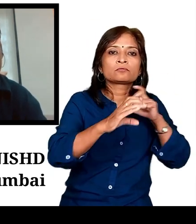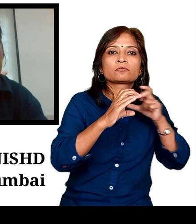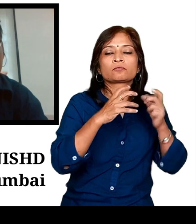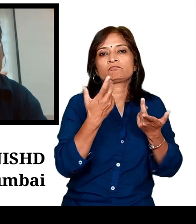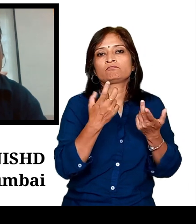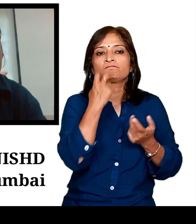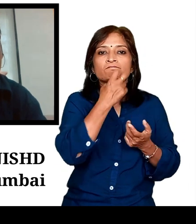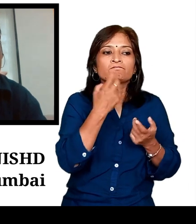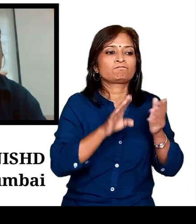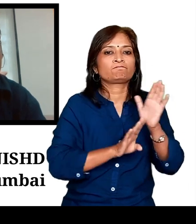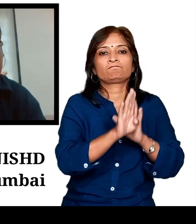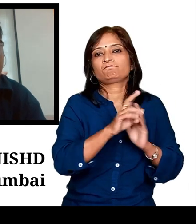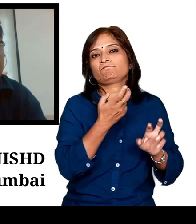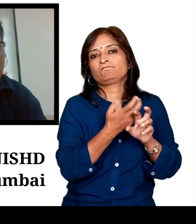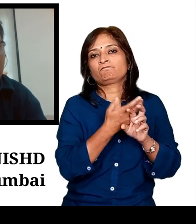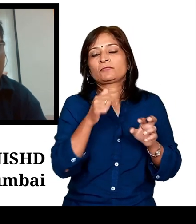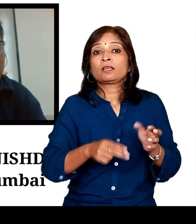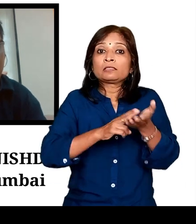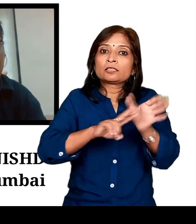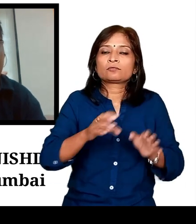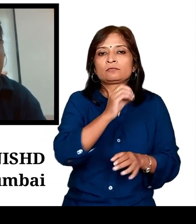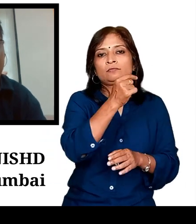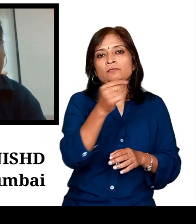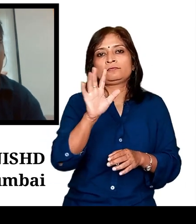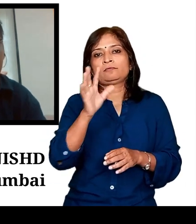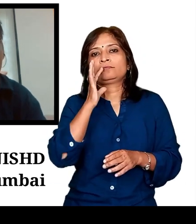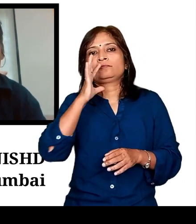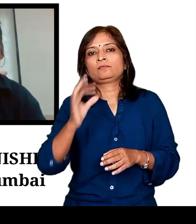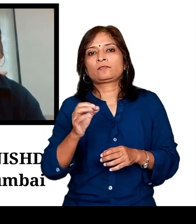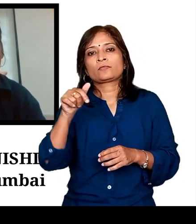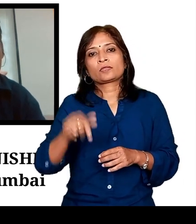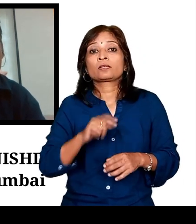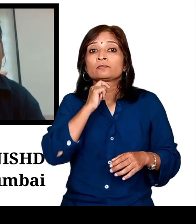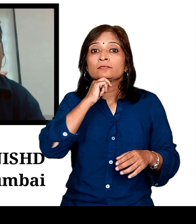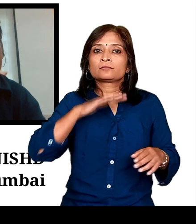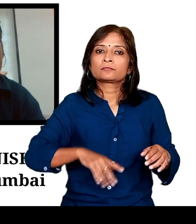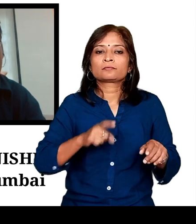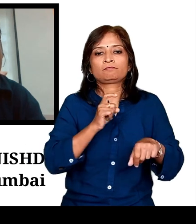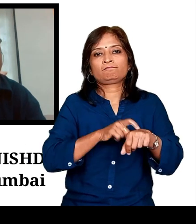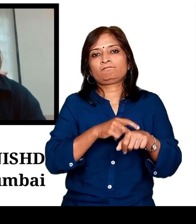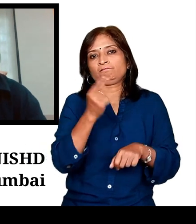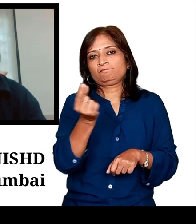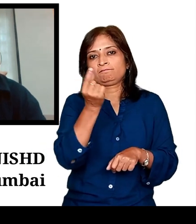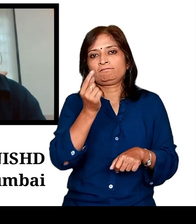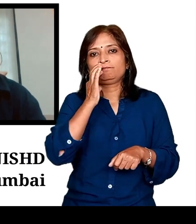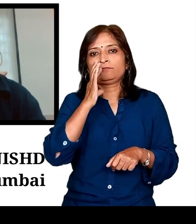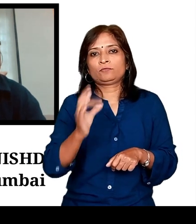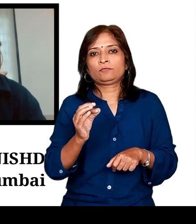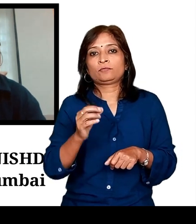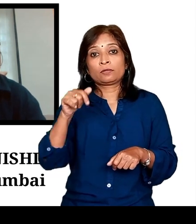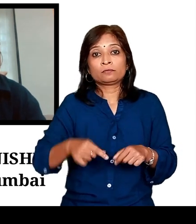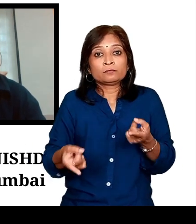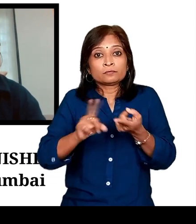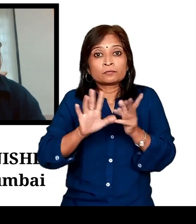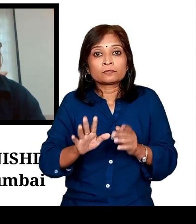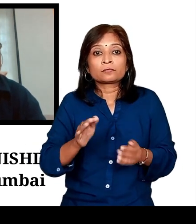तो इसलिए कि बच्चों का अर्ली पीरियड यूज करना बहुत इंपॉर्टेंट होता है. और अक्सर होता है अगर